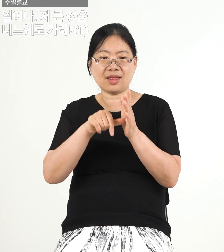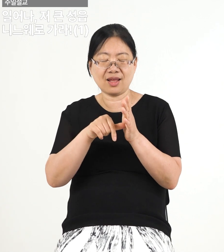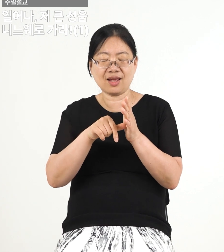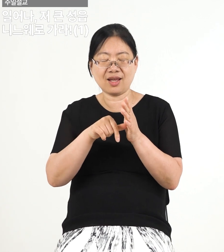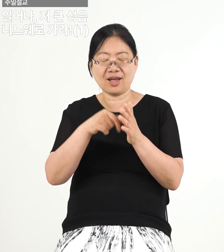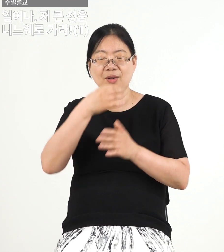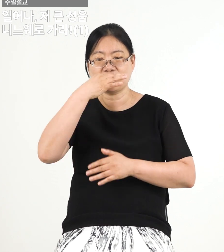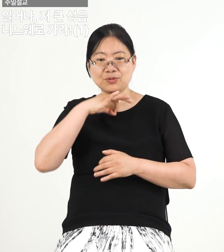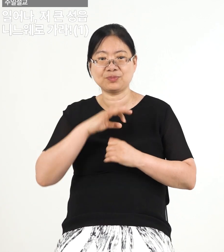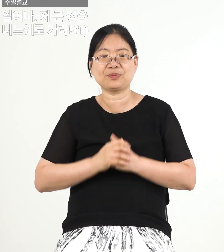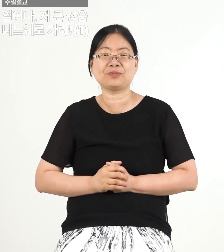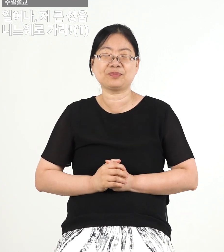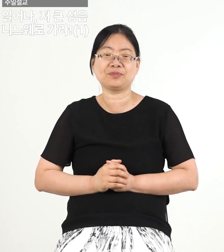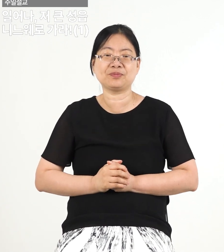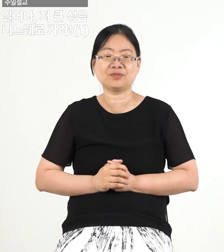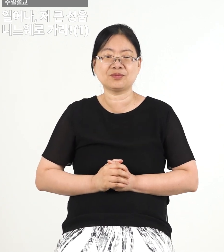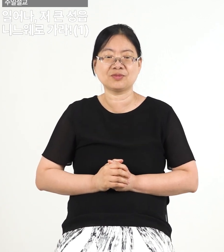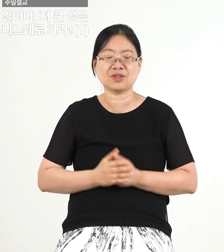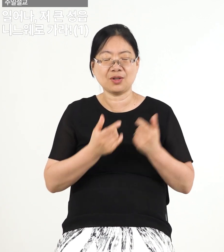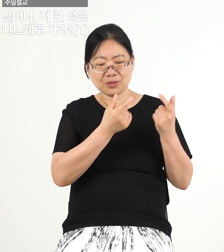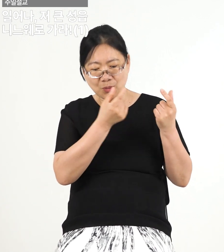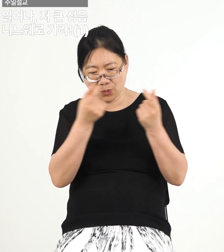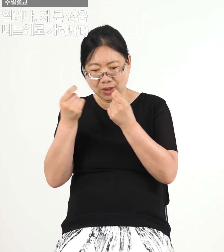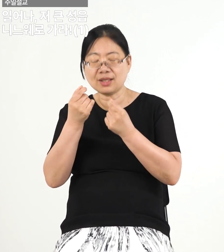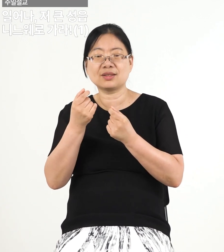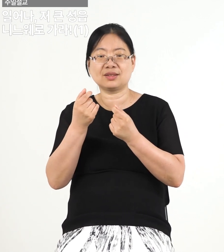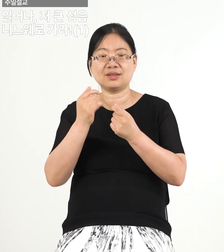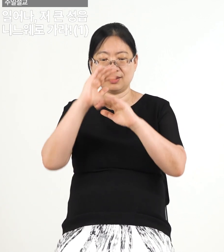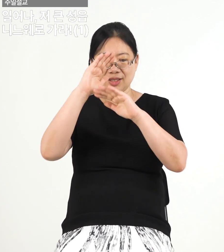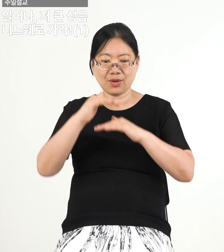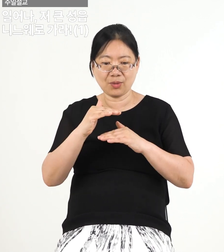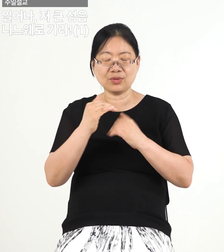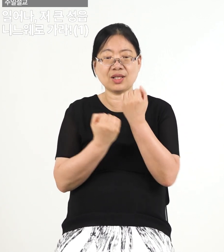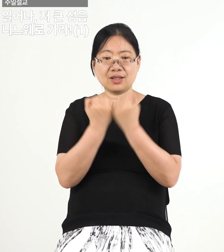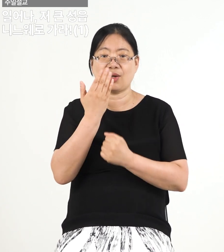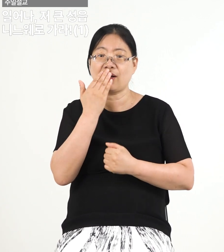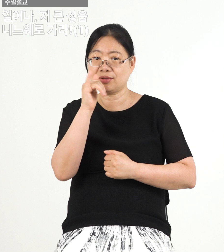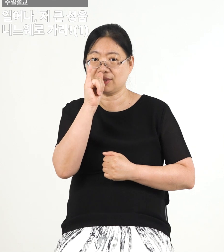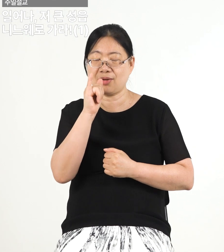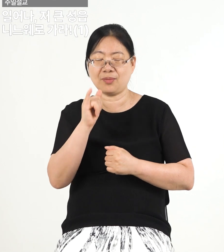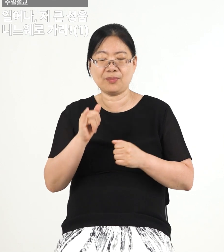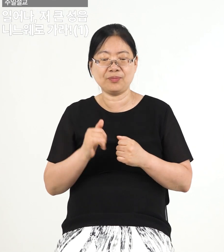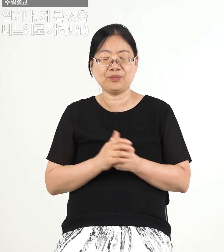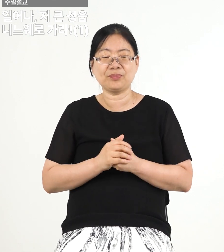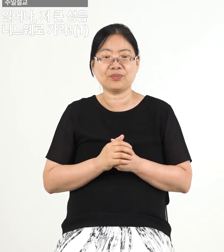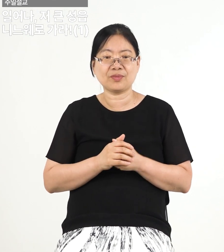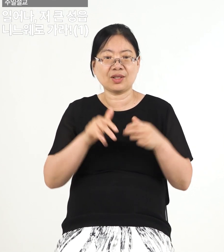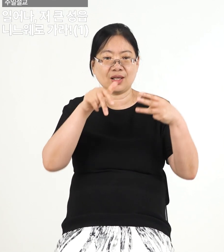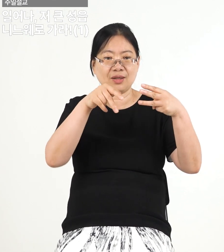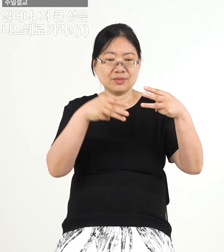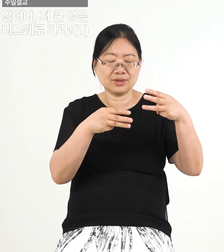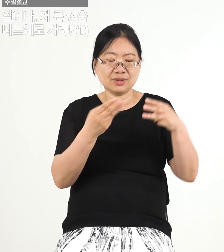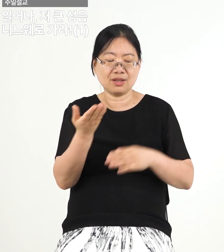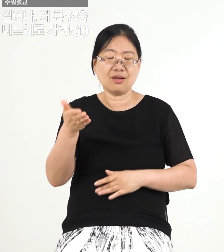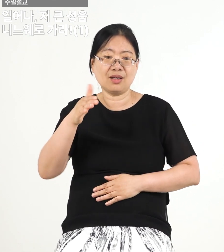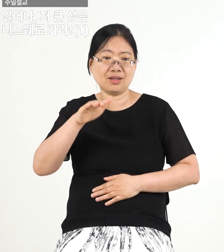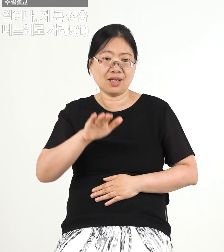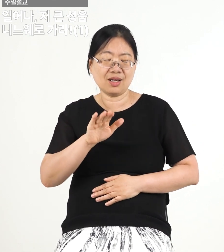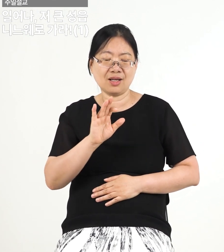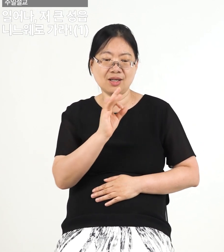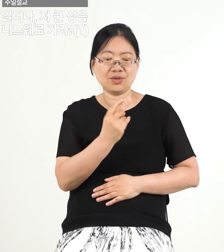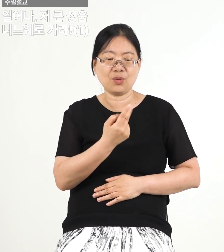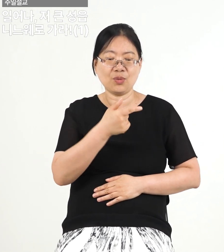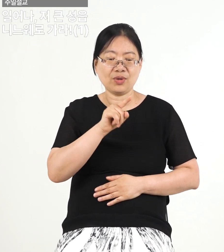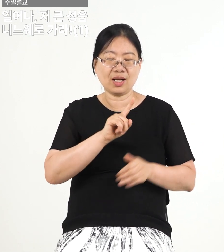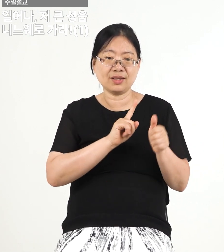갖습니다. 자, 볼까요? 몇 절을 보시냐면 3절 그러나